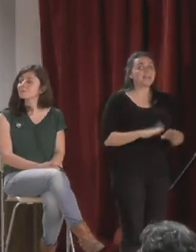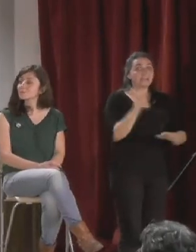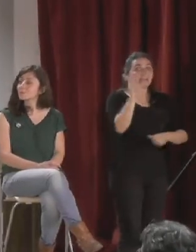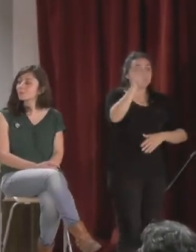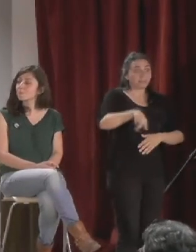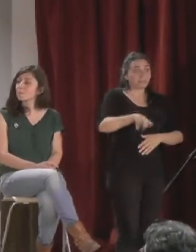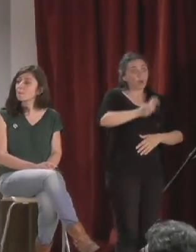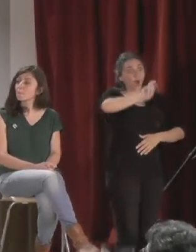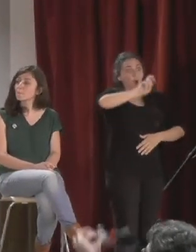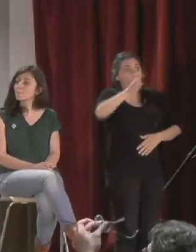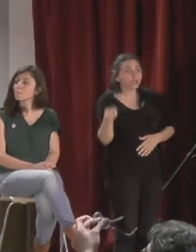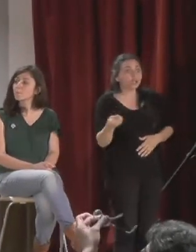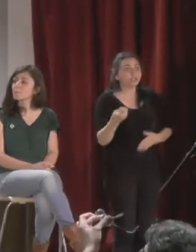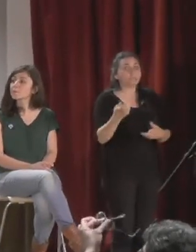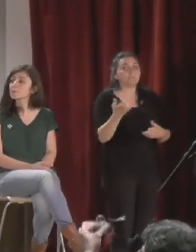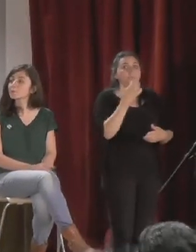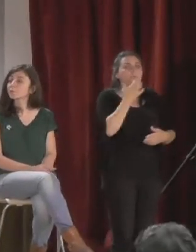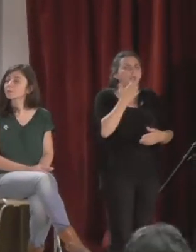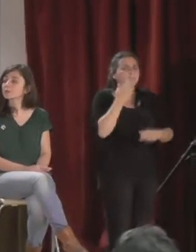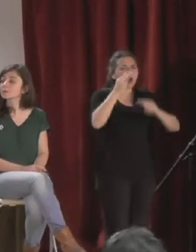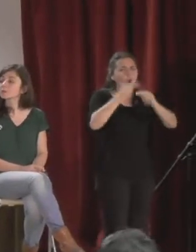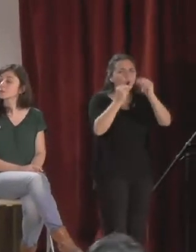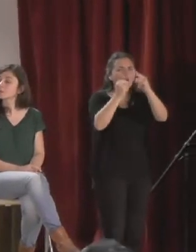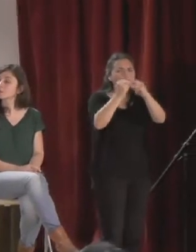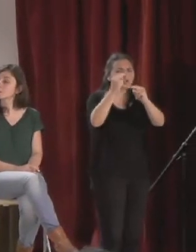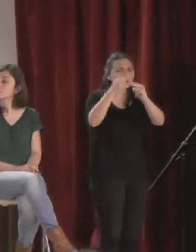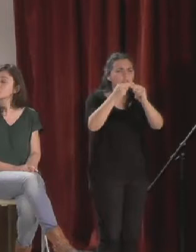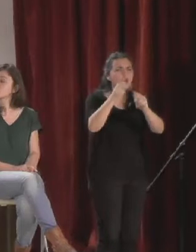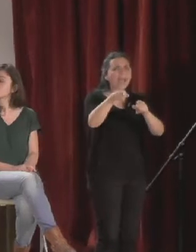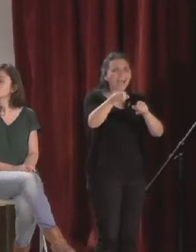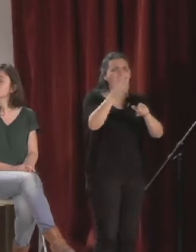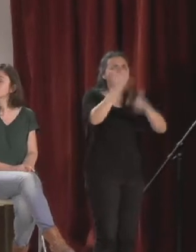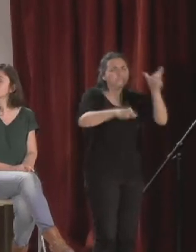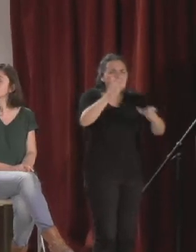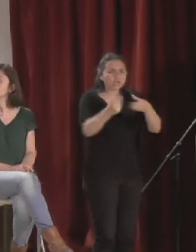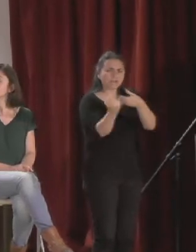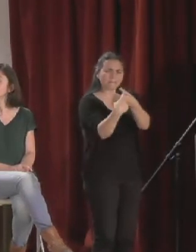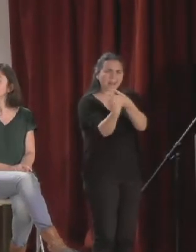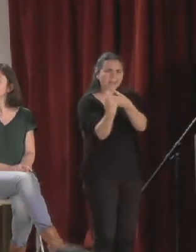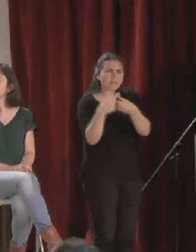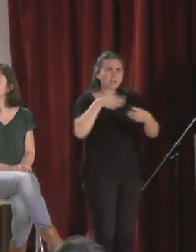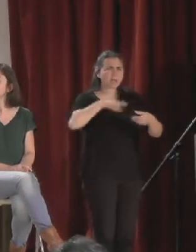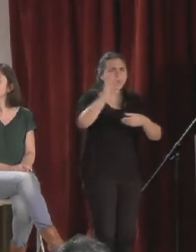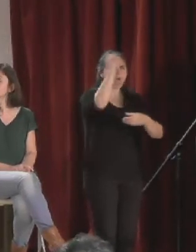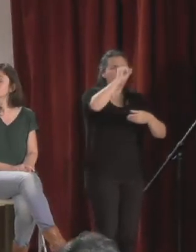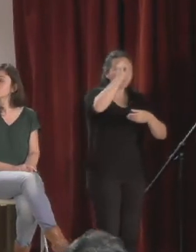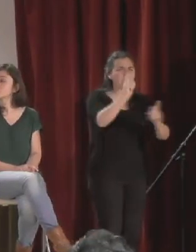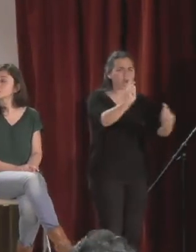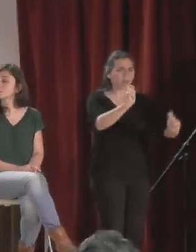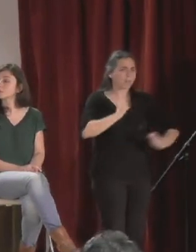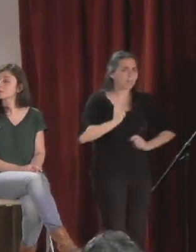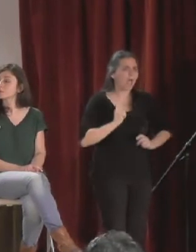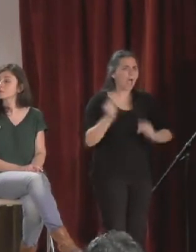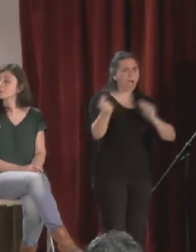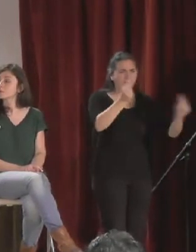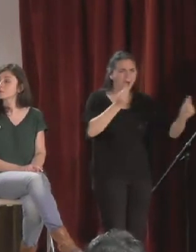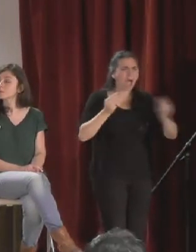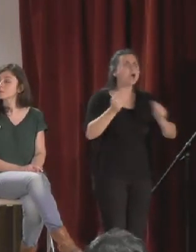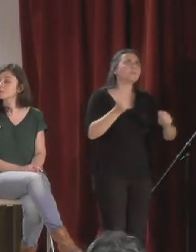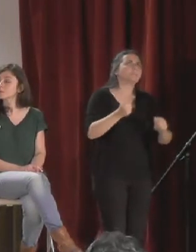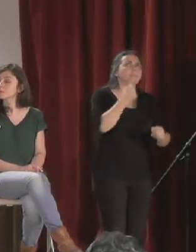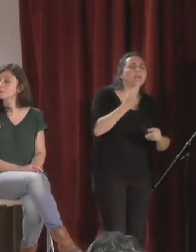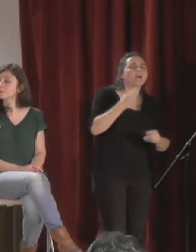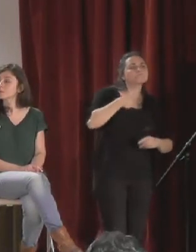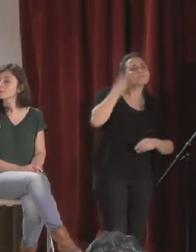tamén vamos ter outros nos que sexan de construcción, no que a xente poida participar, no que a xente poida opinar, debatir e decirnos, mira, eu creo que isto é